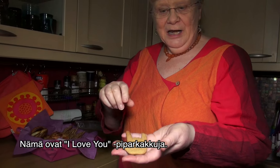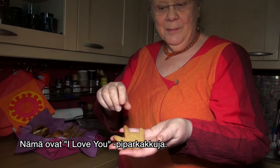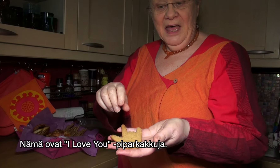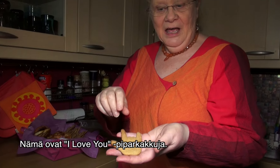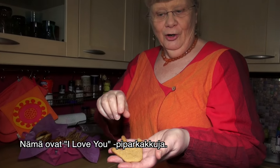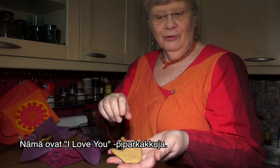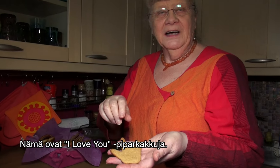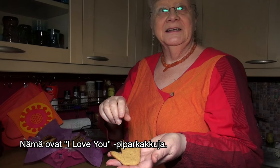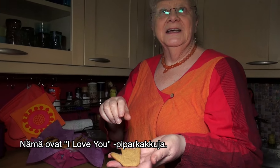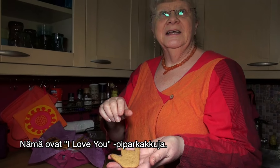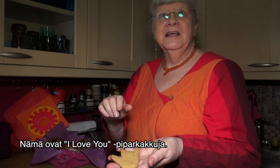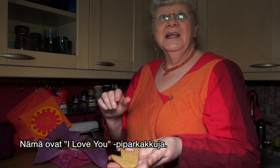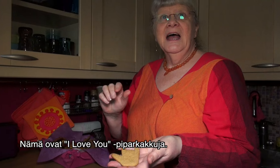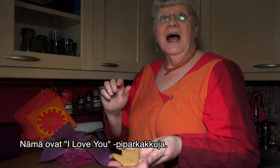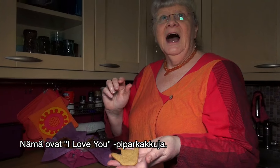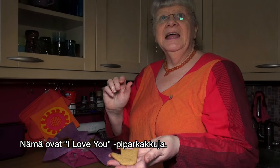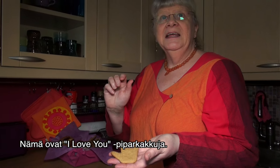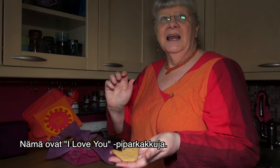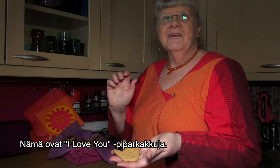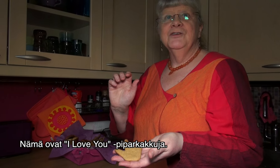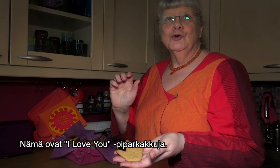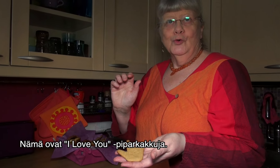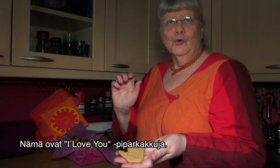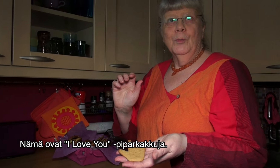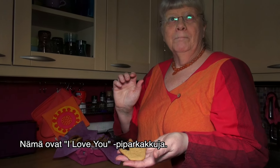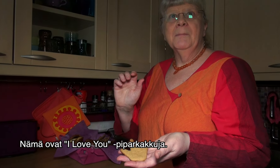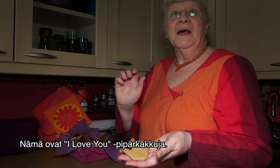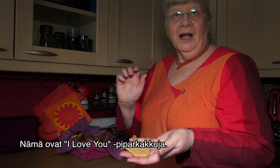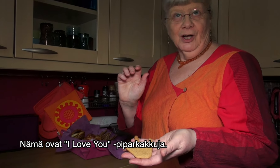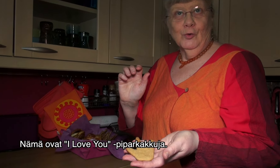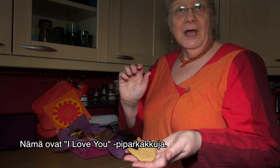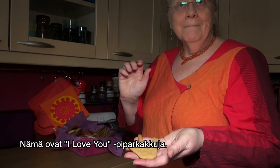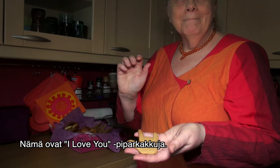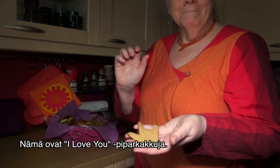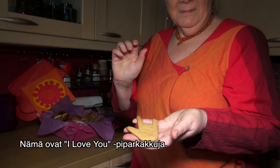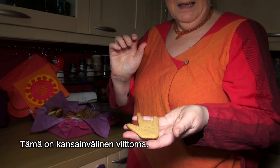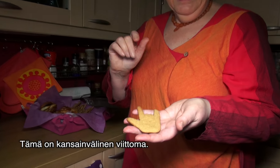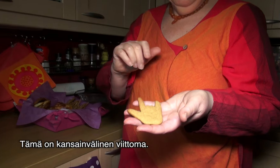Nämä ovat I Love You -piparkakkuja.